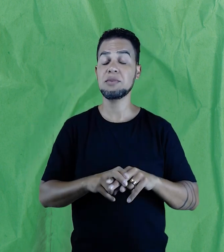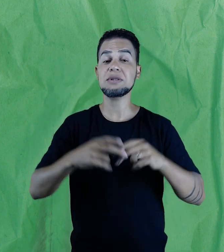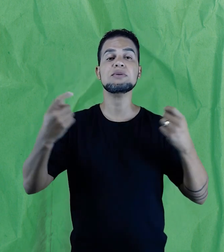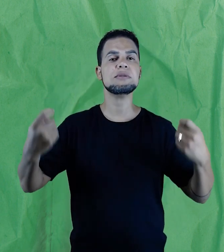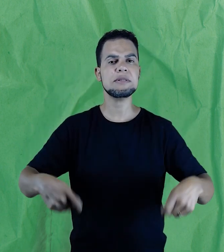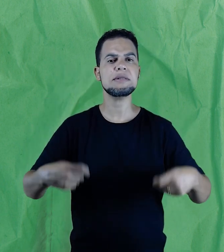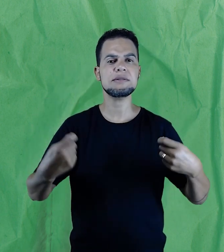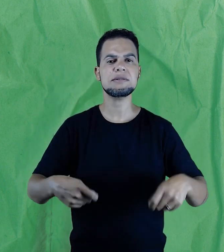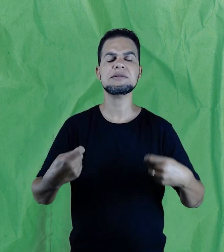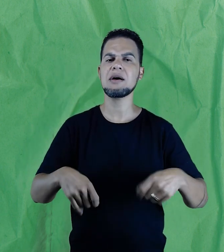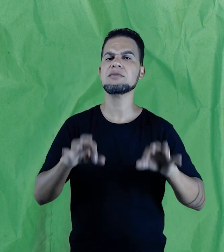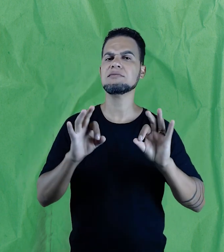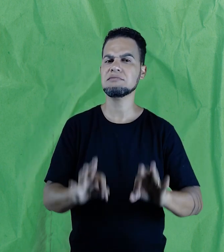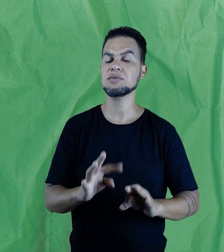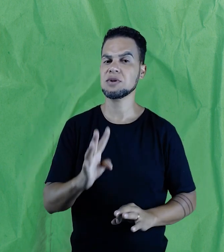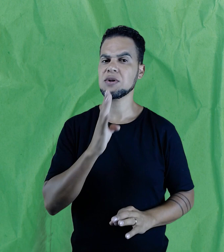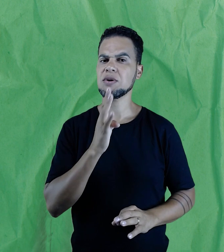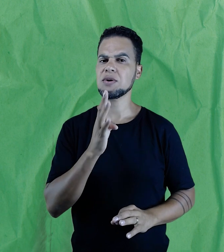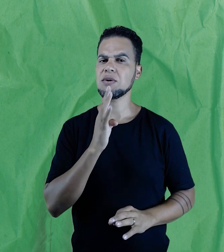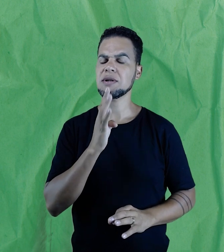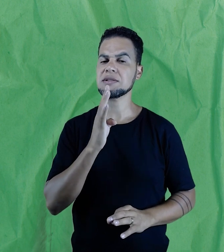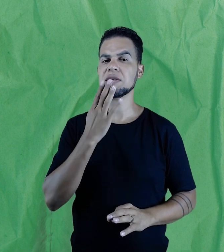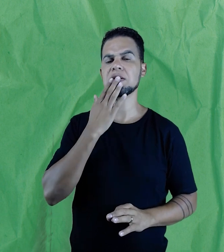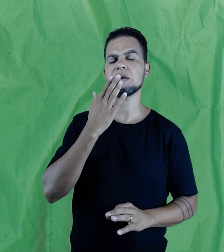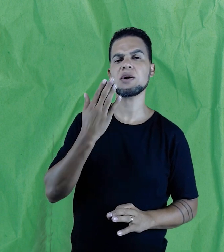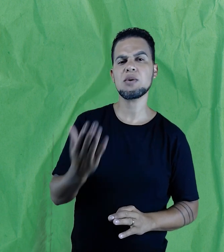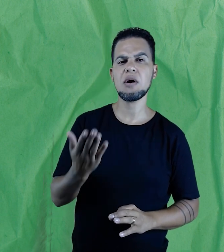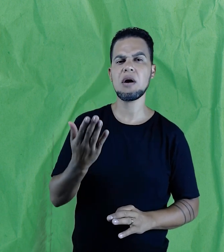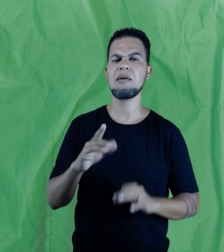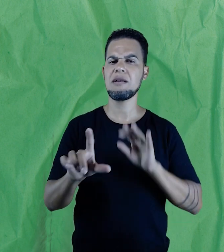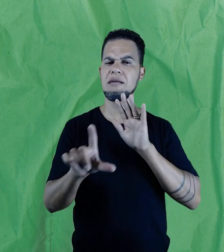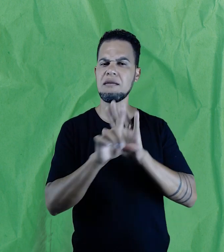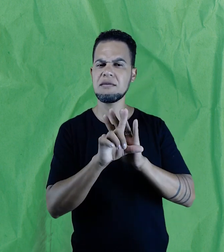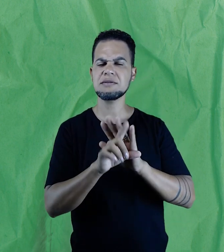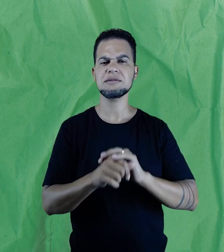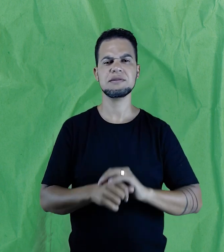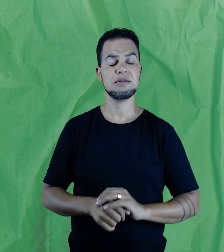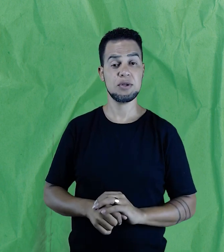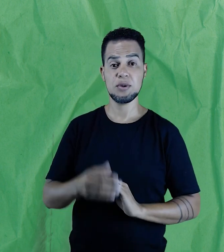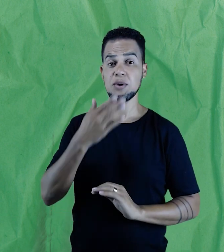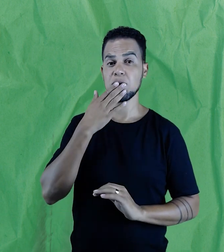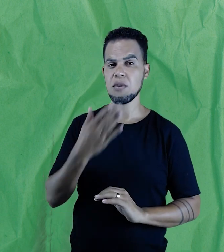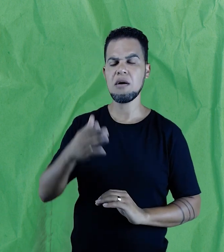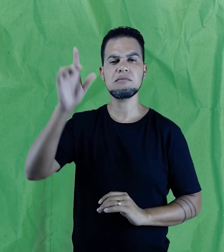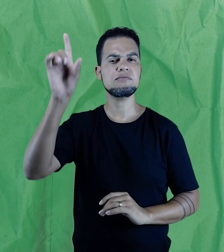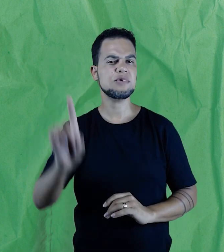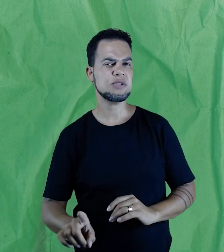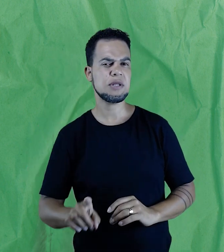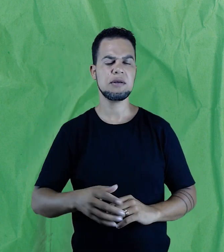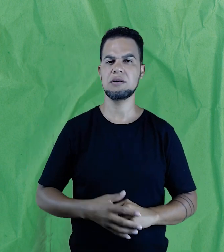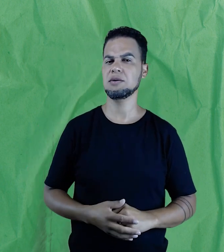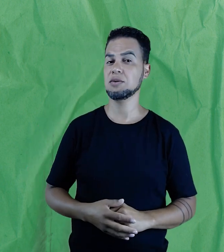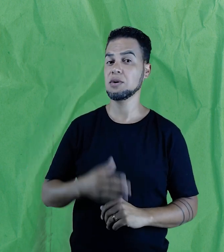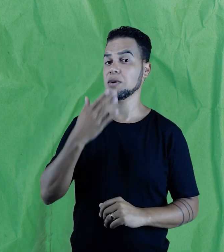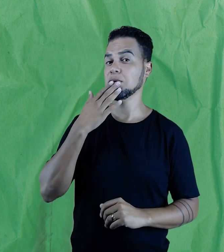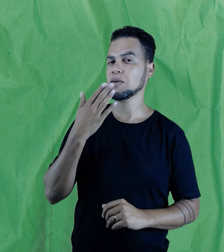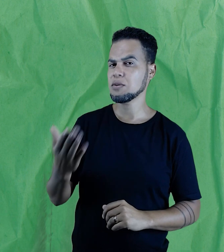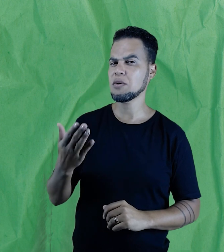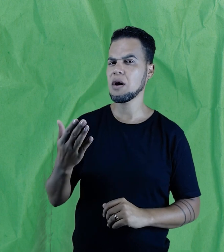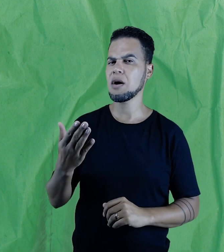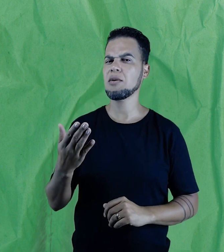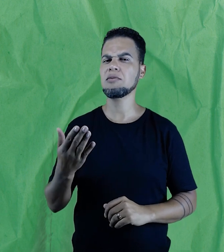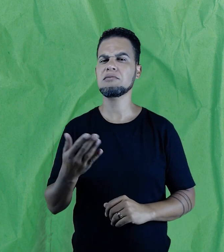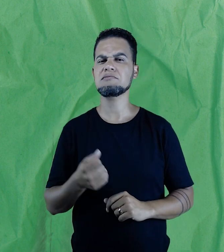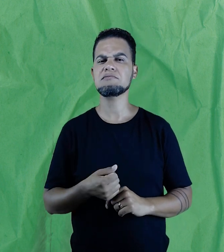surge a necessidade de realmente conhecermos quais são as legislações, quais são os direitos, quais são